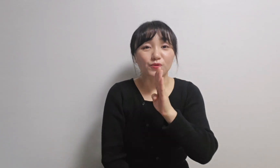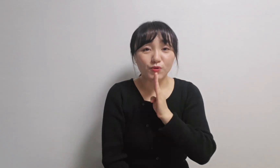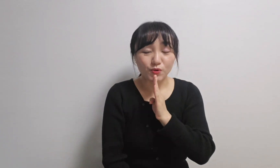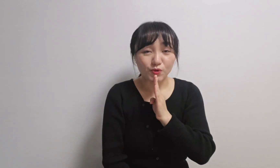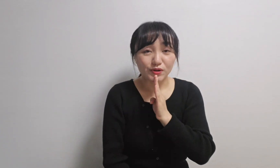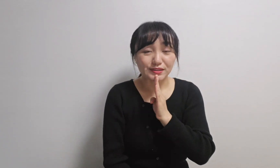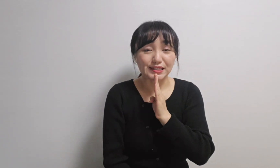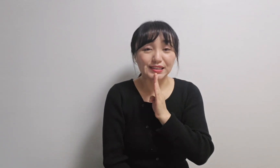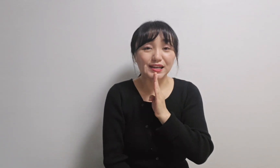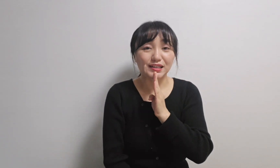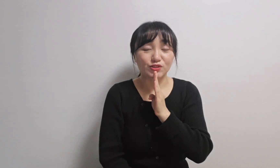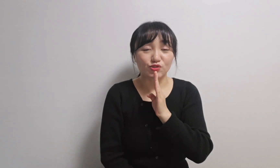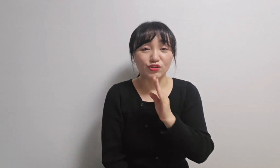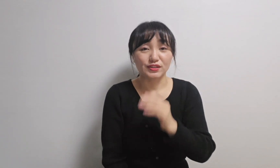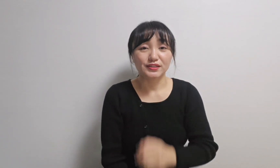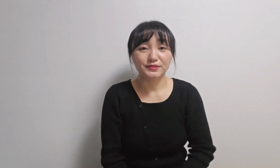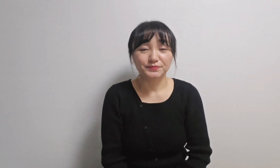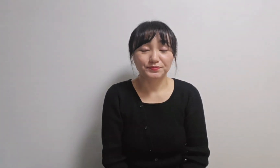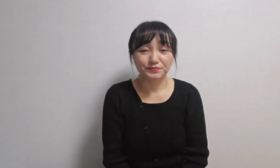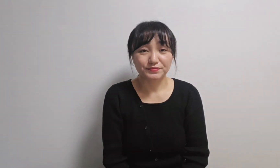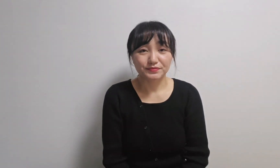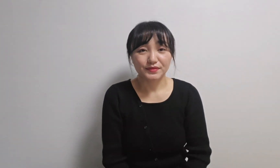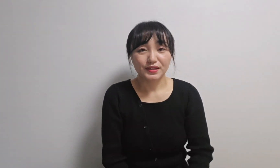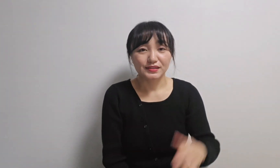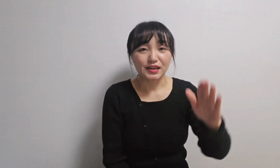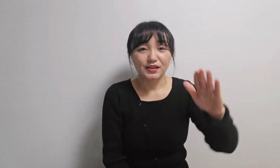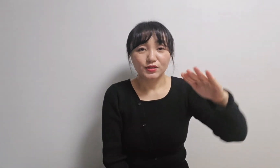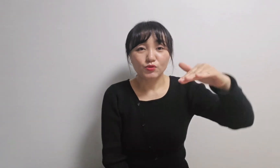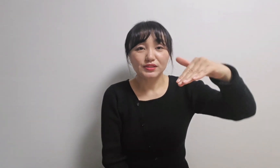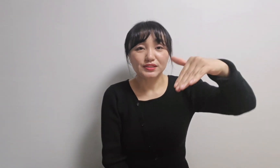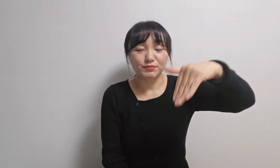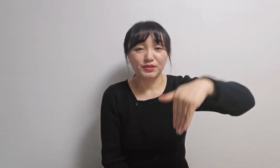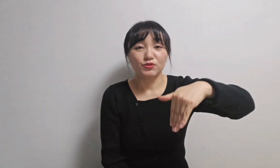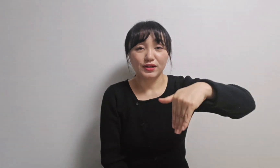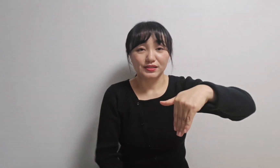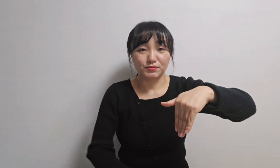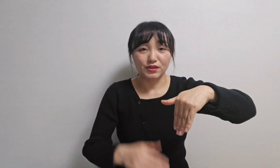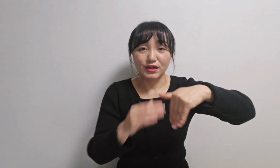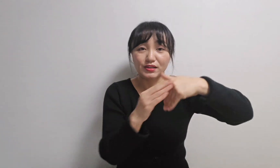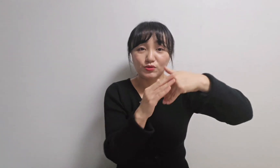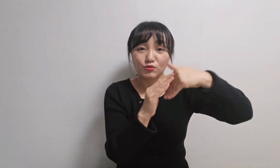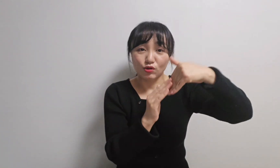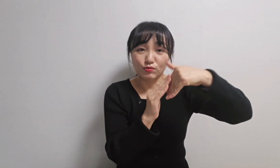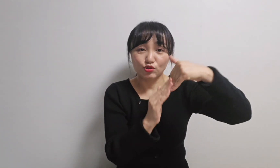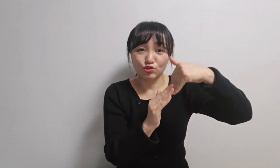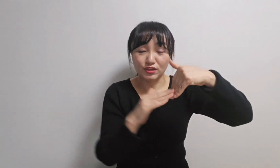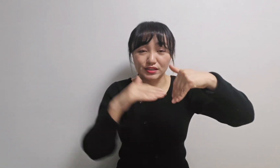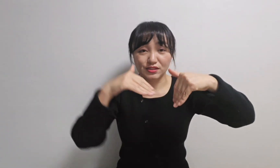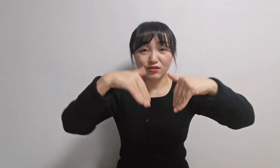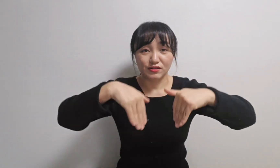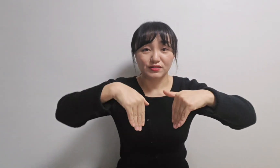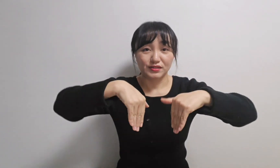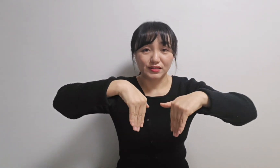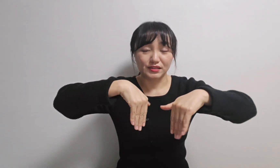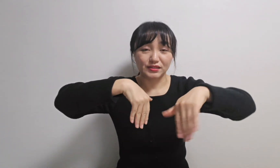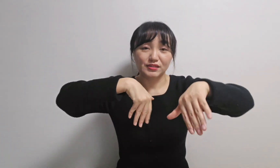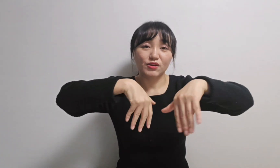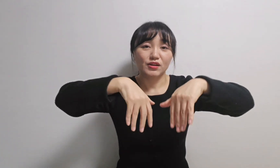꽃이고. 자, 길가라는 수어는 자, 손끝이 밑으로 향하시면 돼요. 약간 손을 접어 주셔야겠죠? 이 상태에서